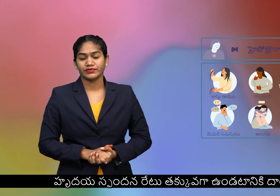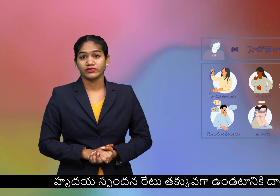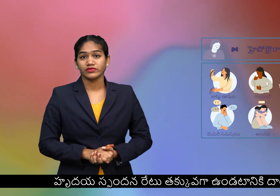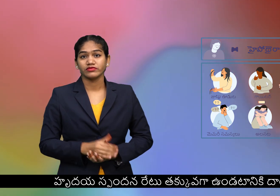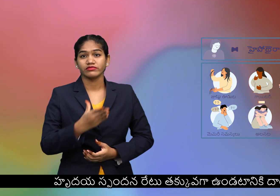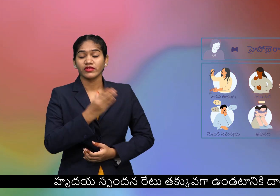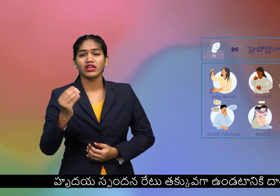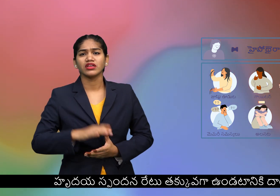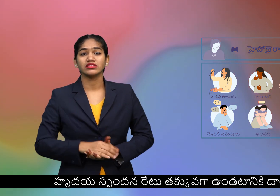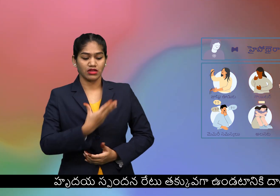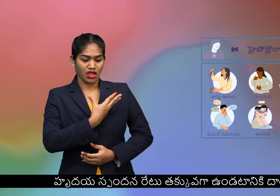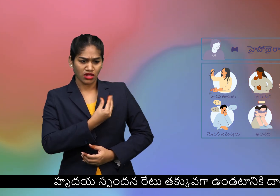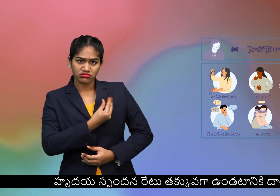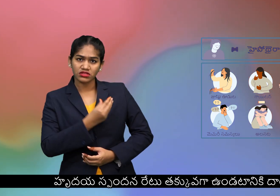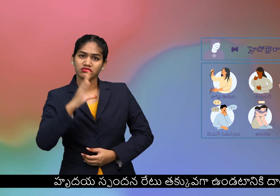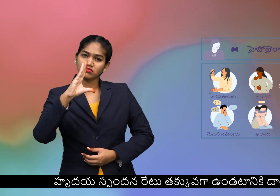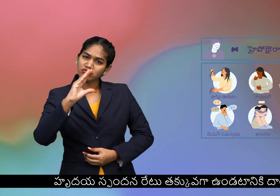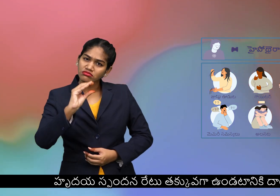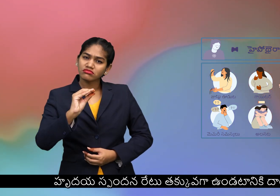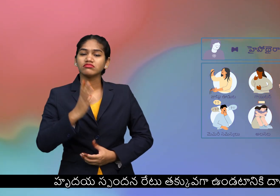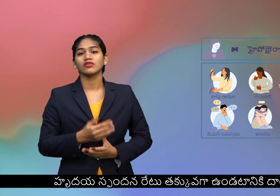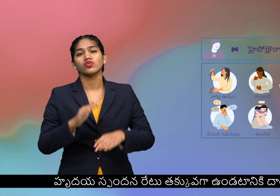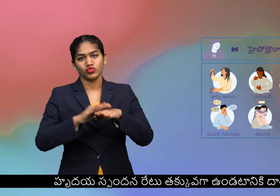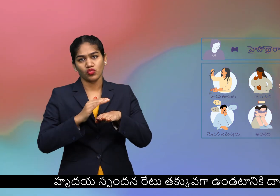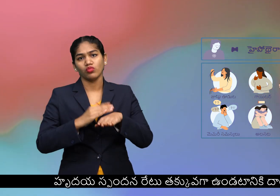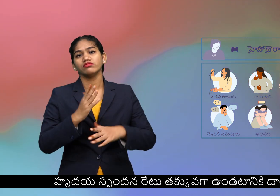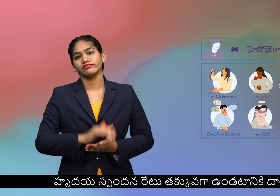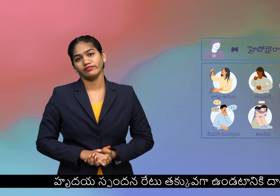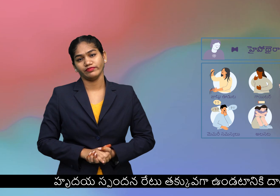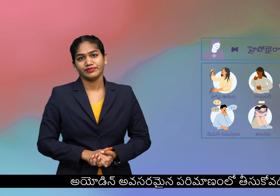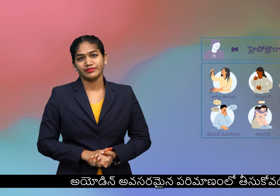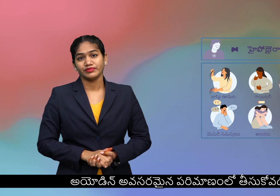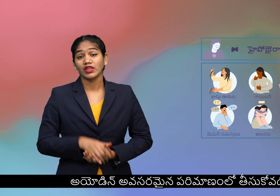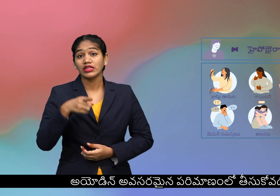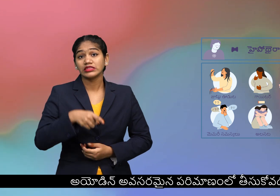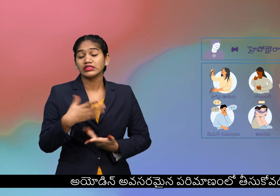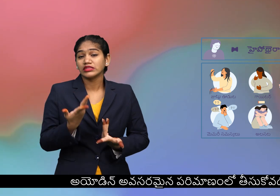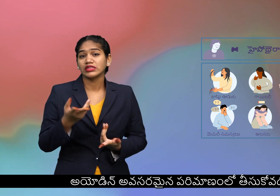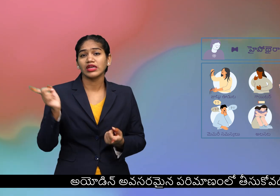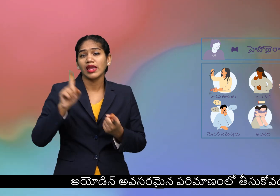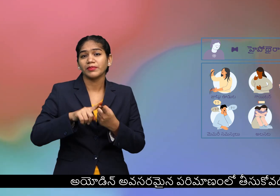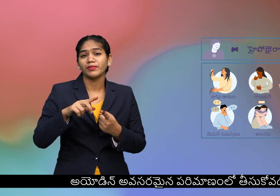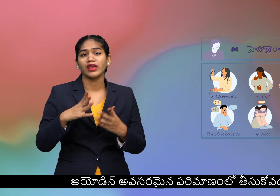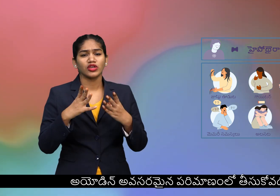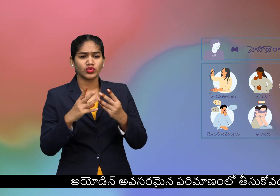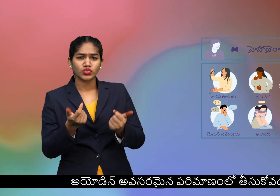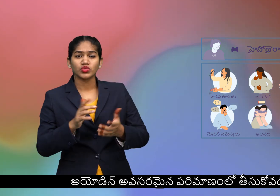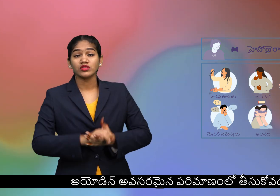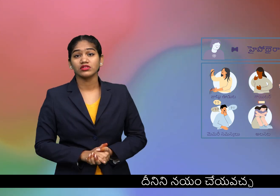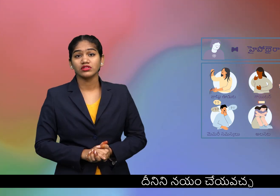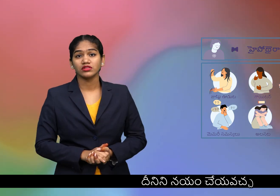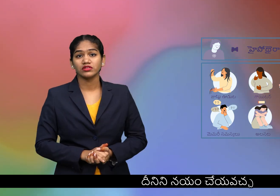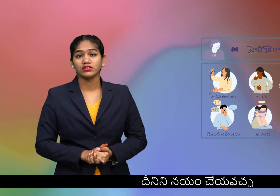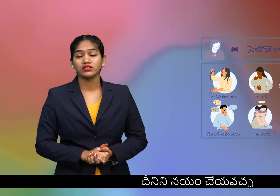హృదయ స్పందన రేటు తక్కువగా ఉండడానికి దారితీయవచ్చు. అయోడిన్ అవసరమైన పరిమాణంలో తీసుకోవడం